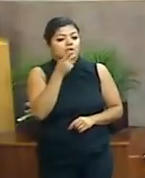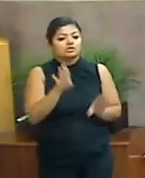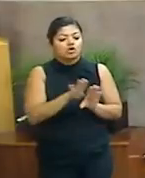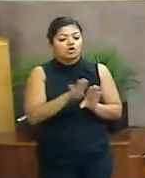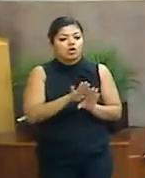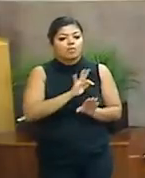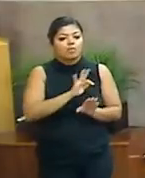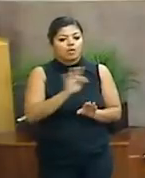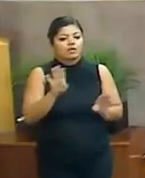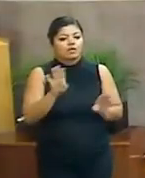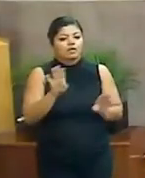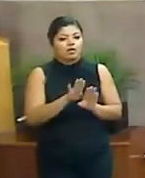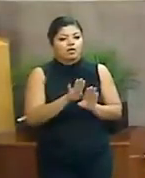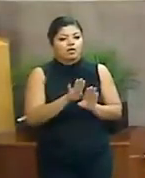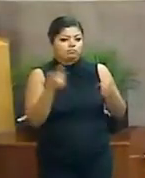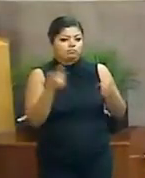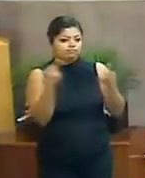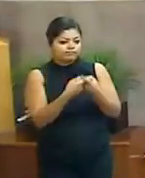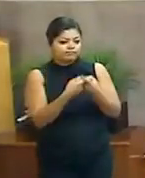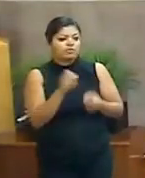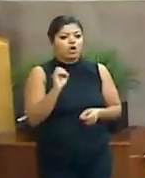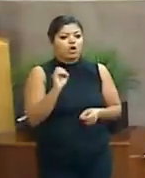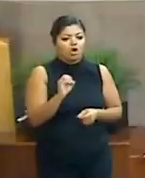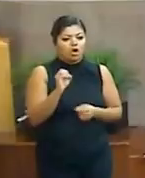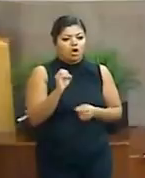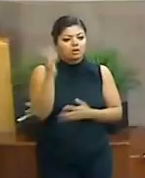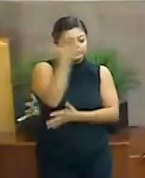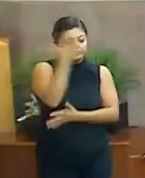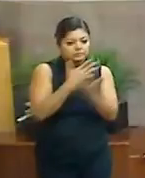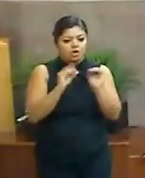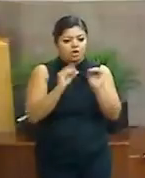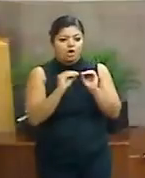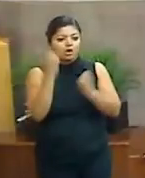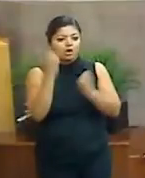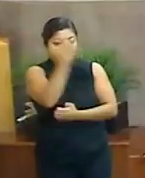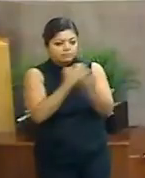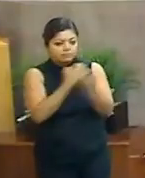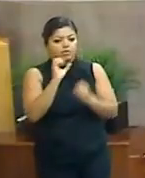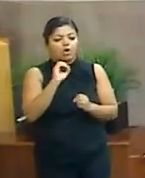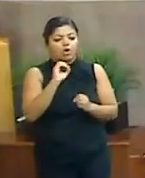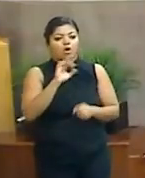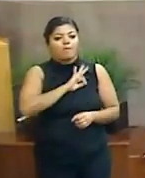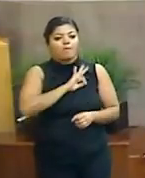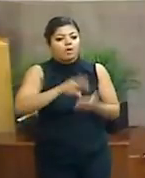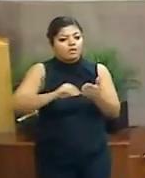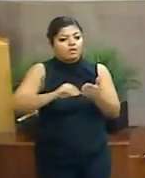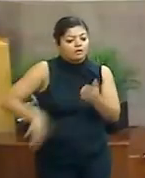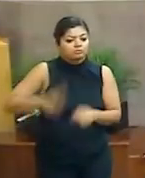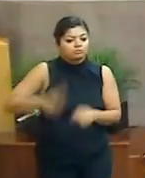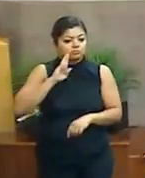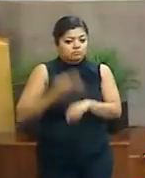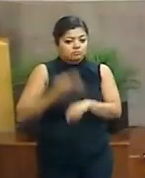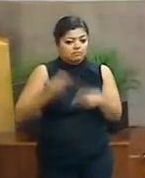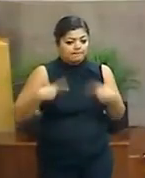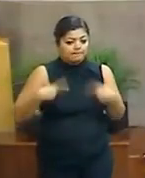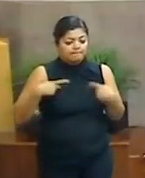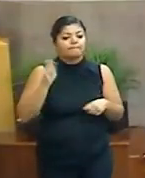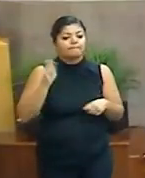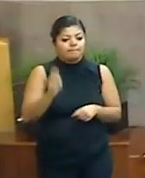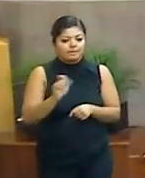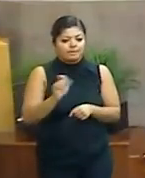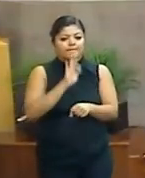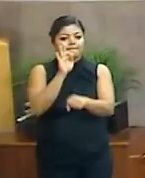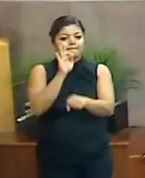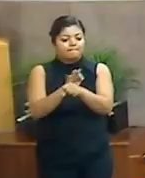mediante el recurso de revisión o que en su momento puede ser modificada o revocada por la autoridad competente conforme la ley de protección que